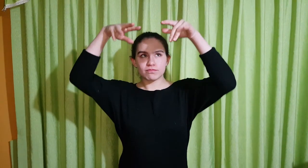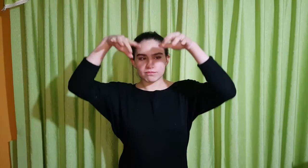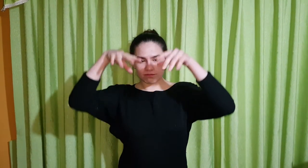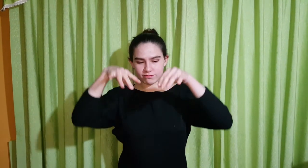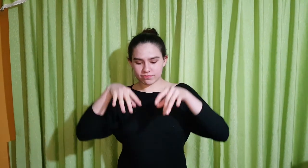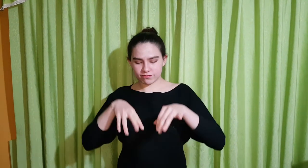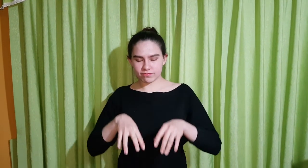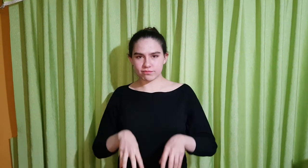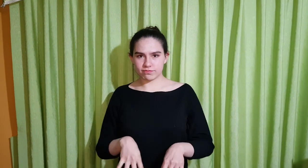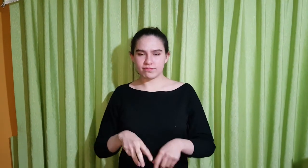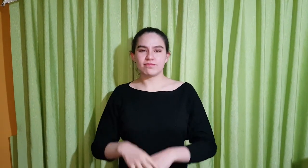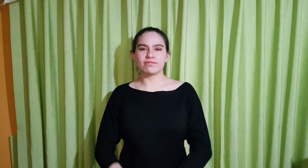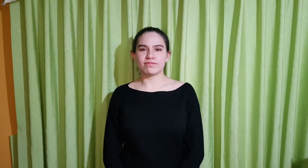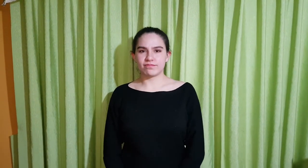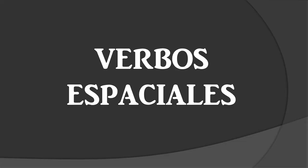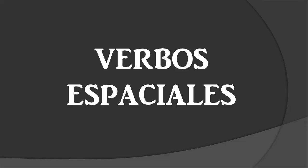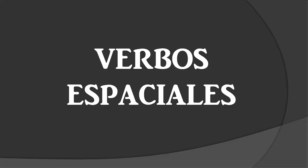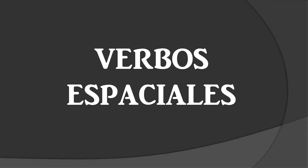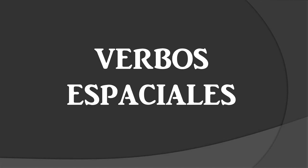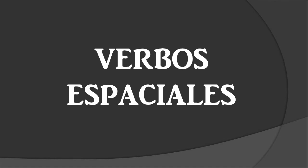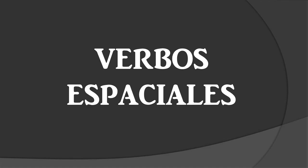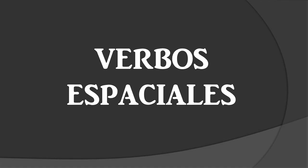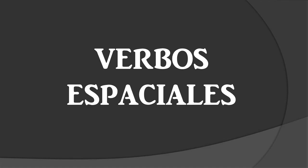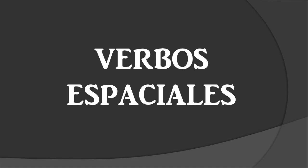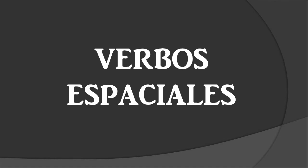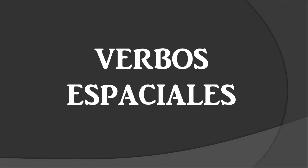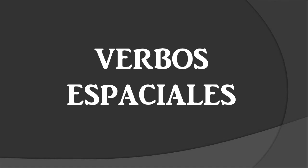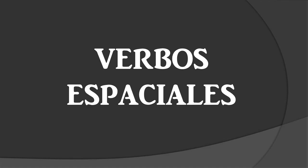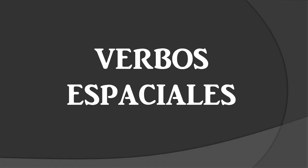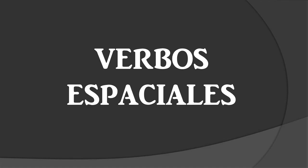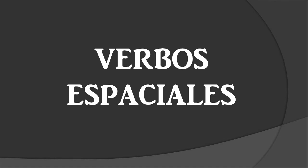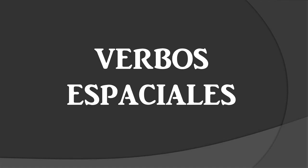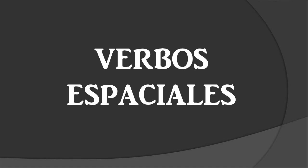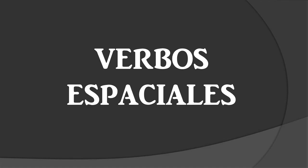llover. Verbos espaciales. No tienen solo